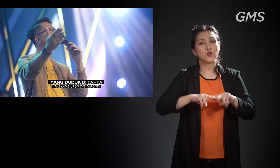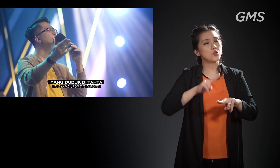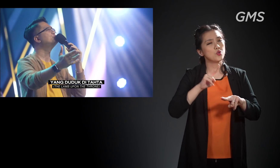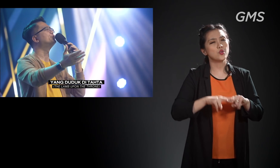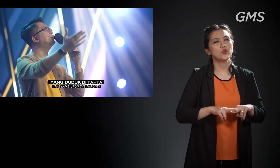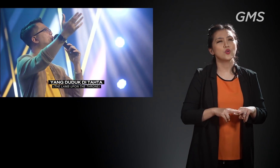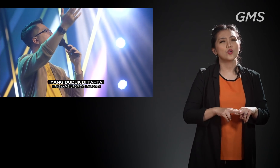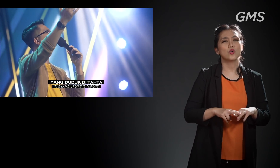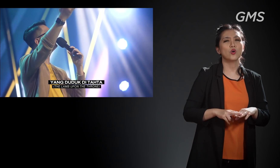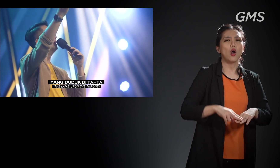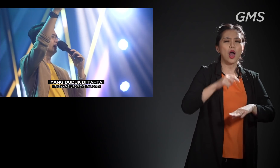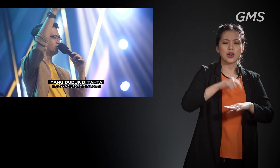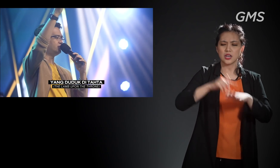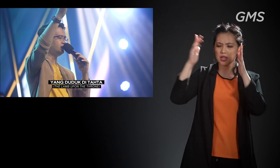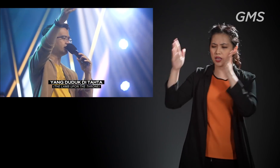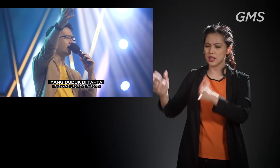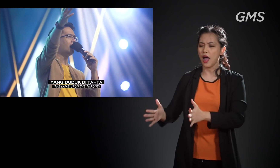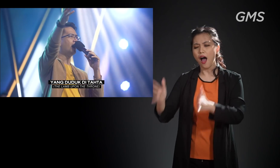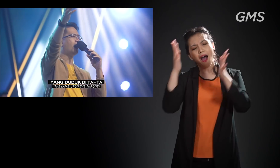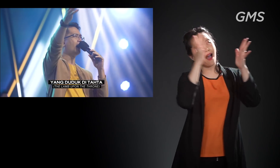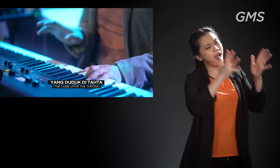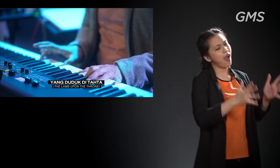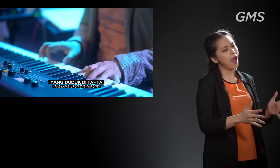yang duduk di